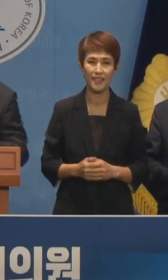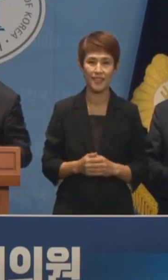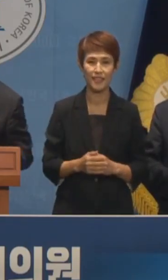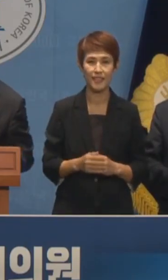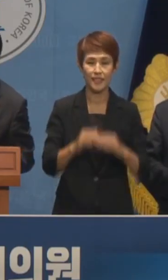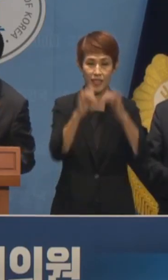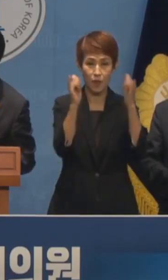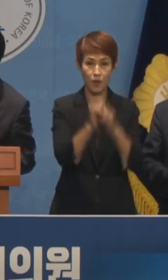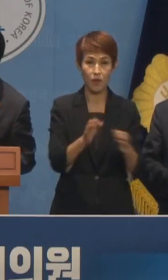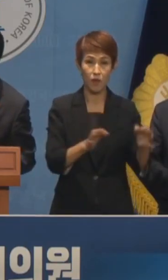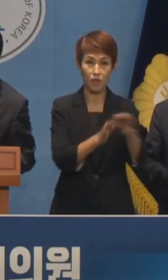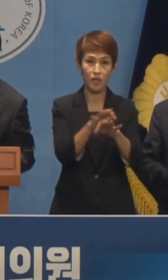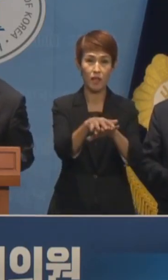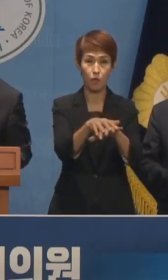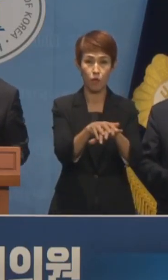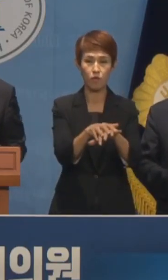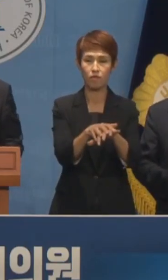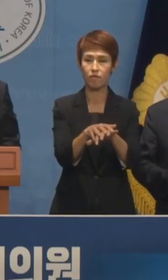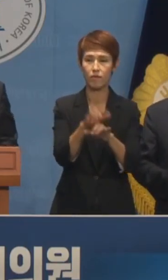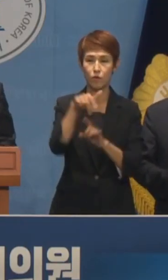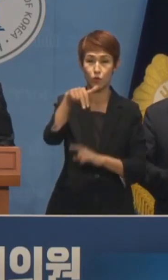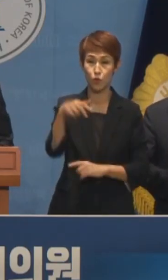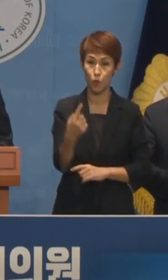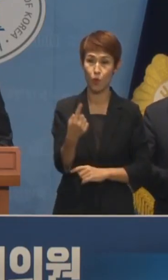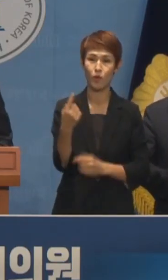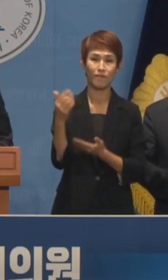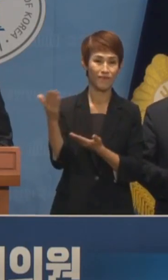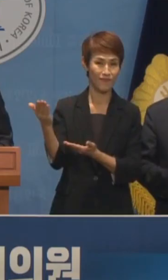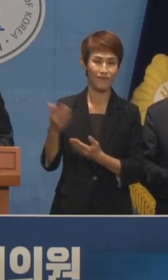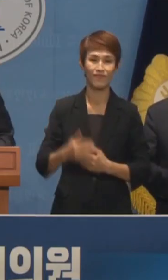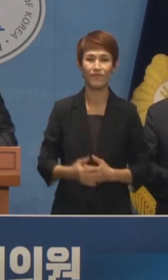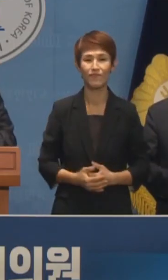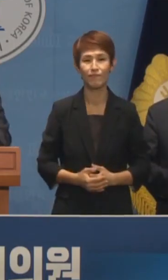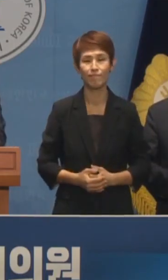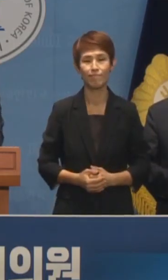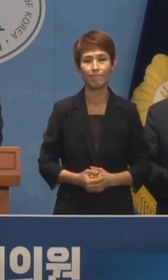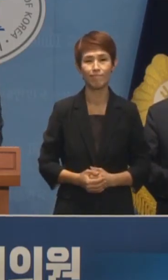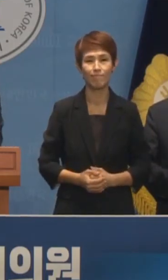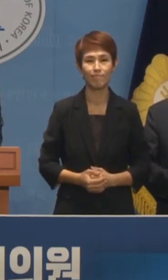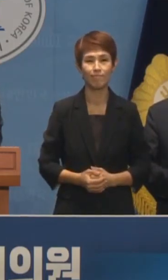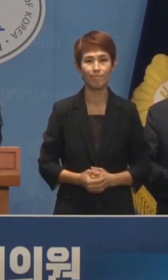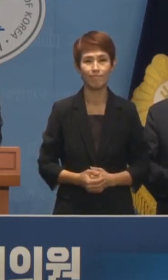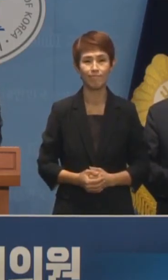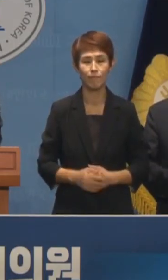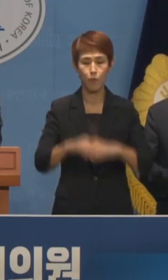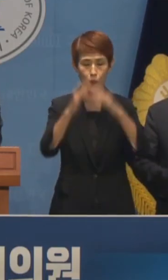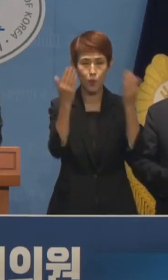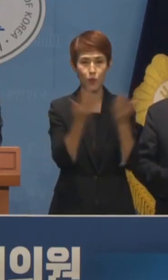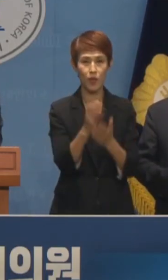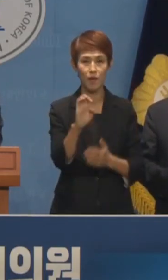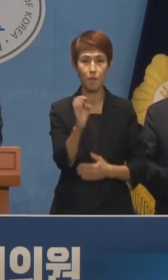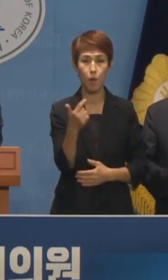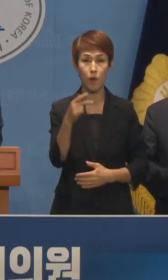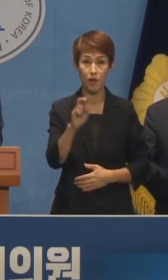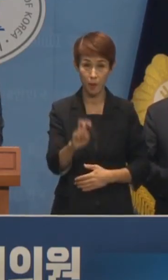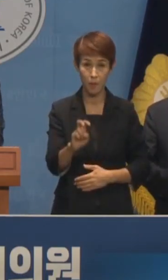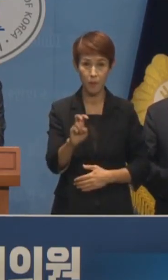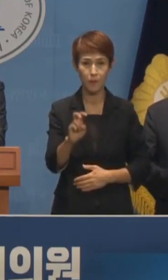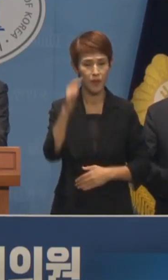조주연 이사장님도 함께 하고 계십니다. 그리고 모두의 포럼 공웅재